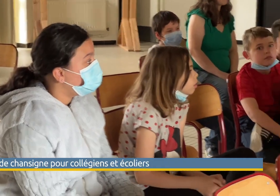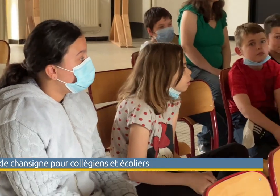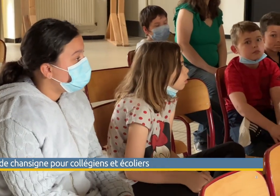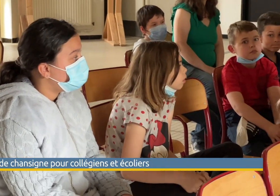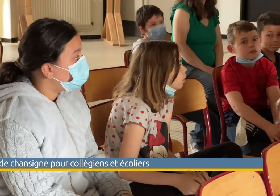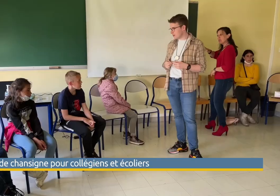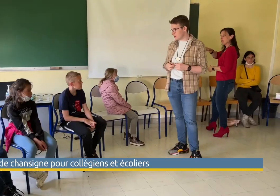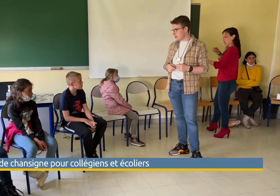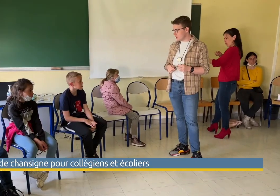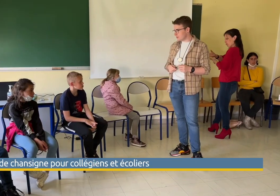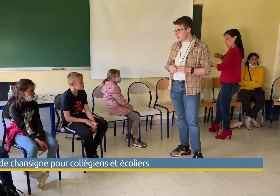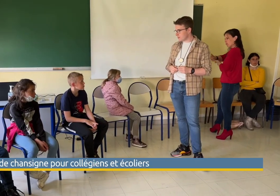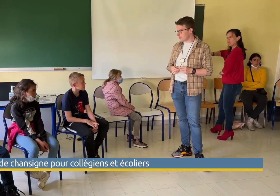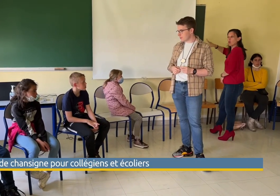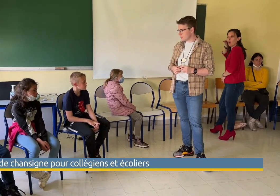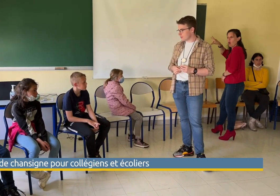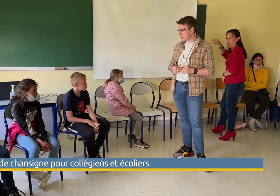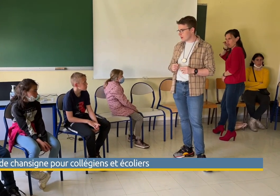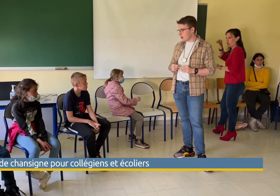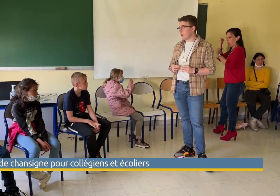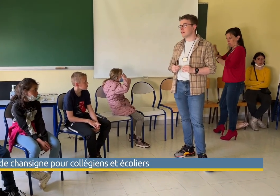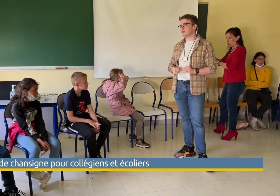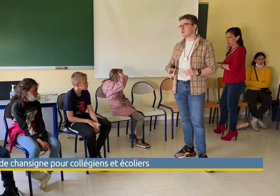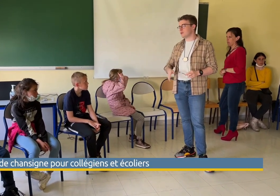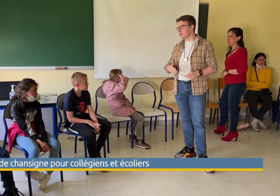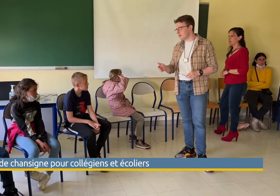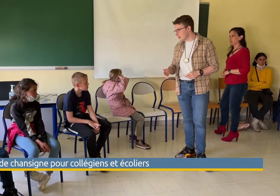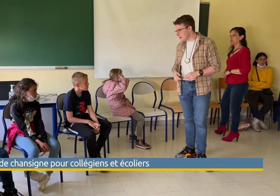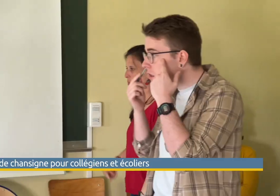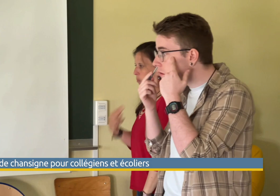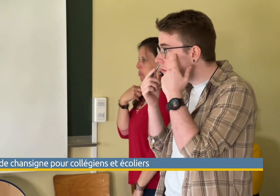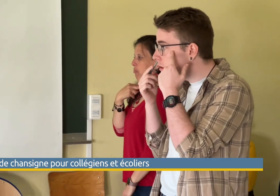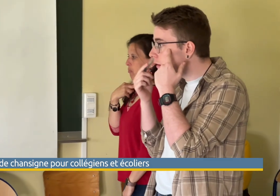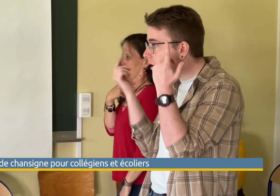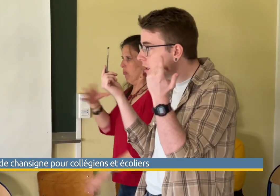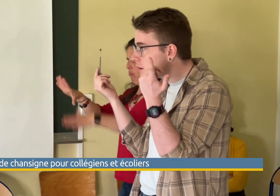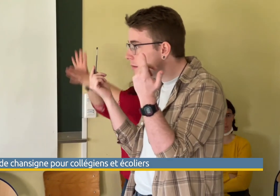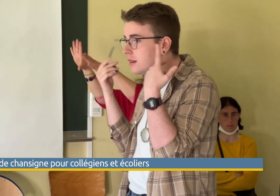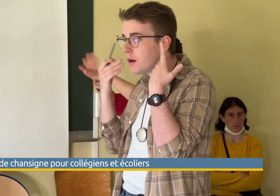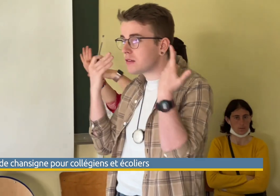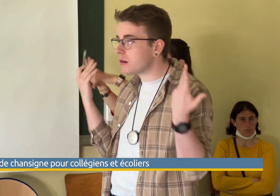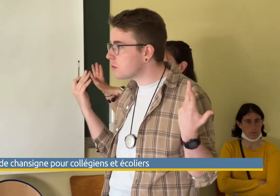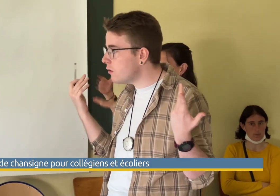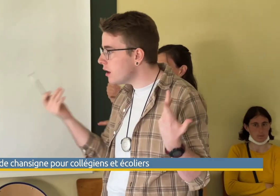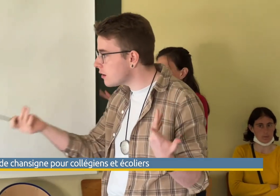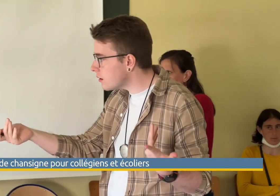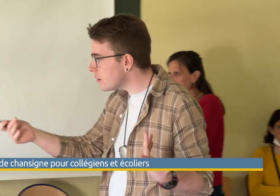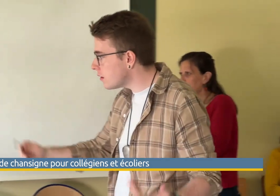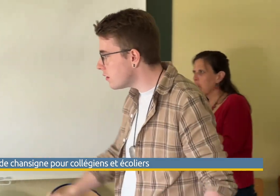intervenants du monde de la surdité, de leur faire découvrir un peu plus largement cet univers. La chanson en cours d'écriture